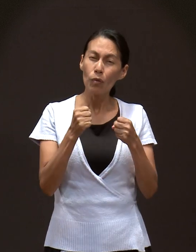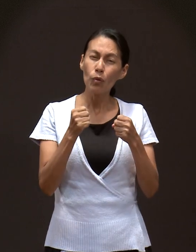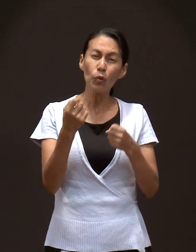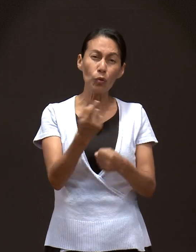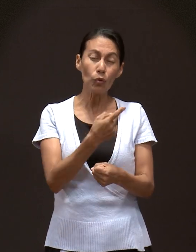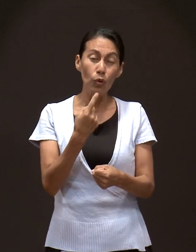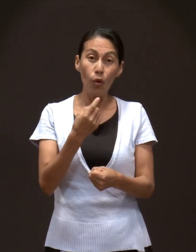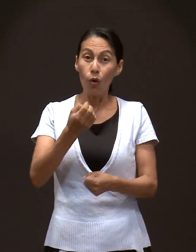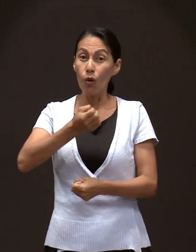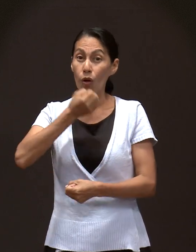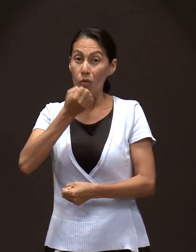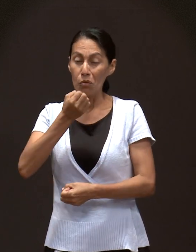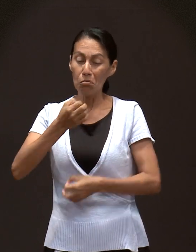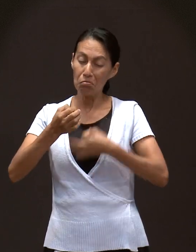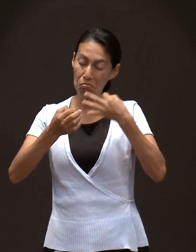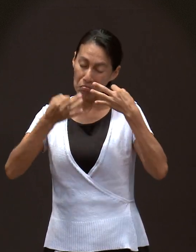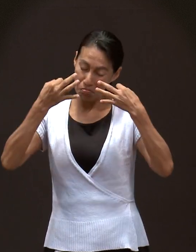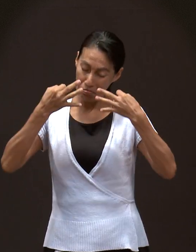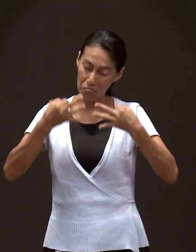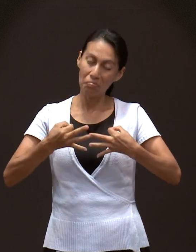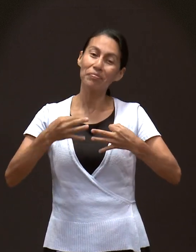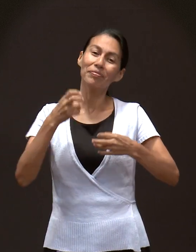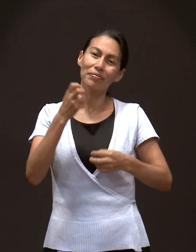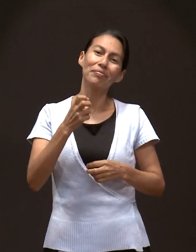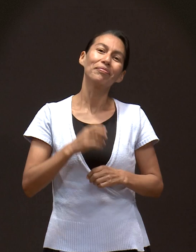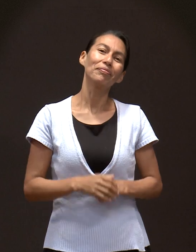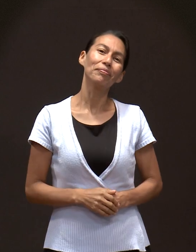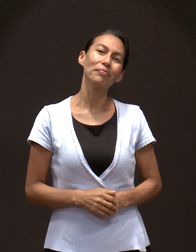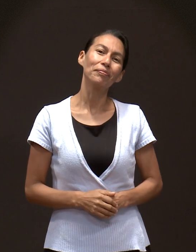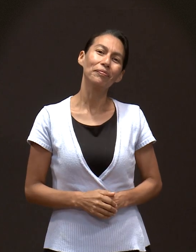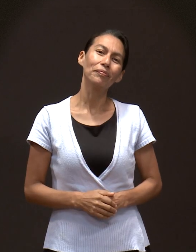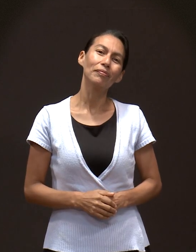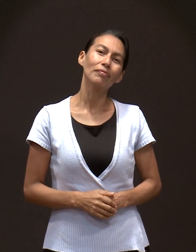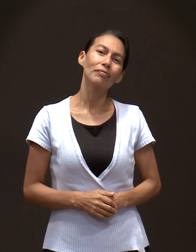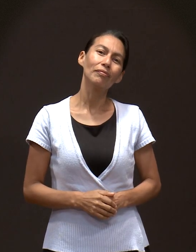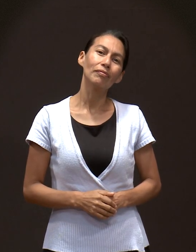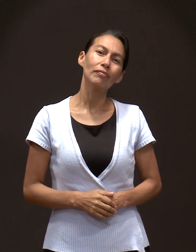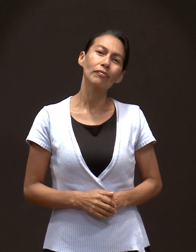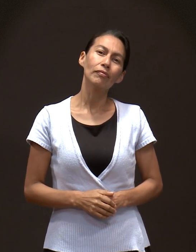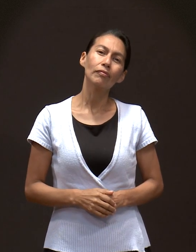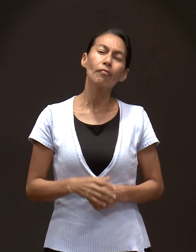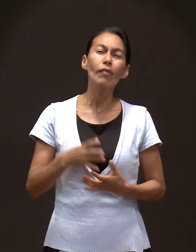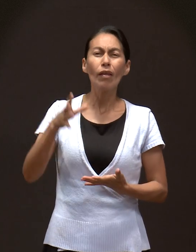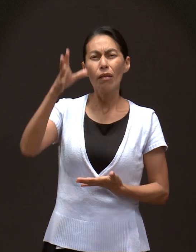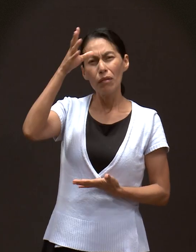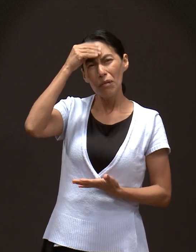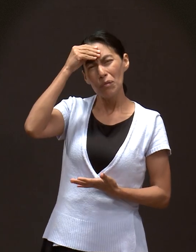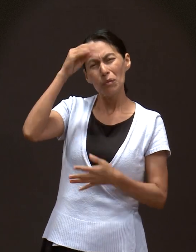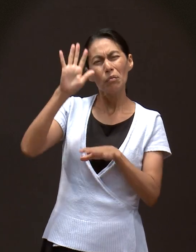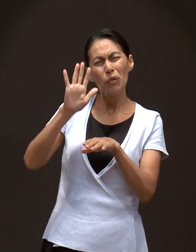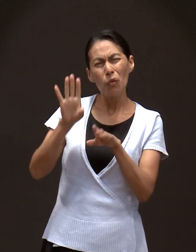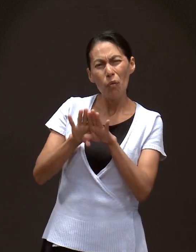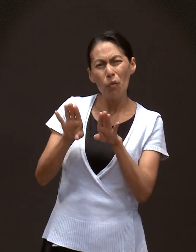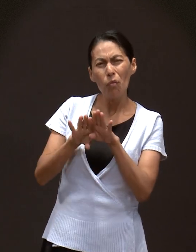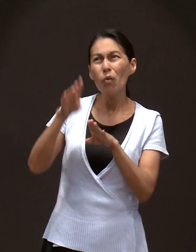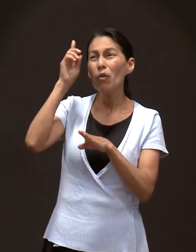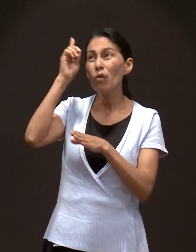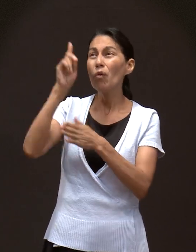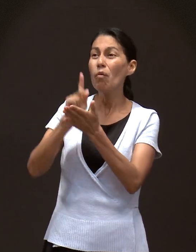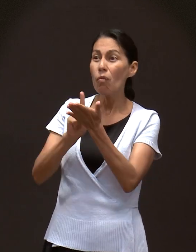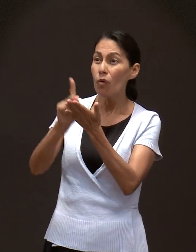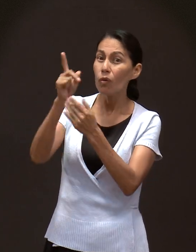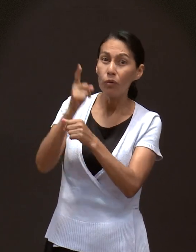cosas más beneficiosas que podemos hacer en la vida. Nos trae un conocimiento más íntimo de la